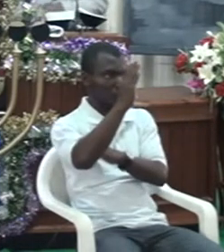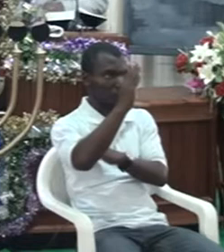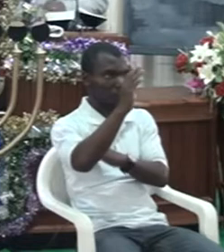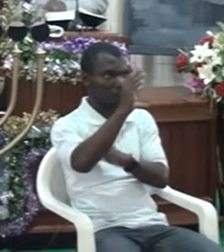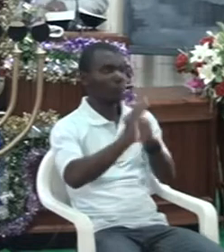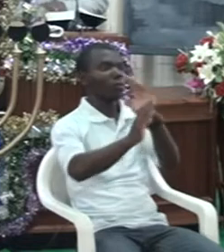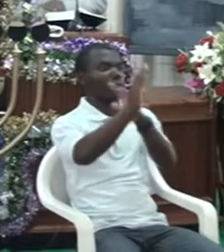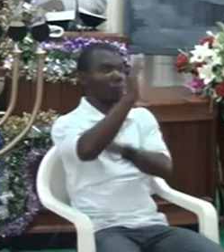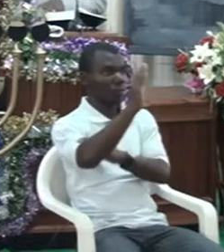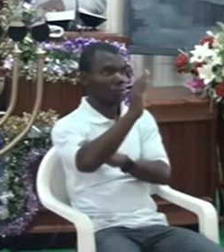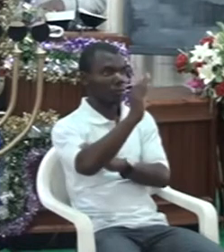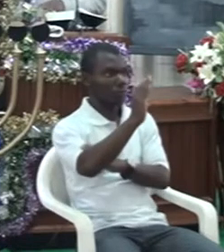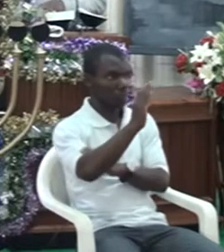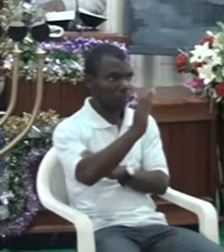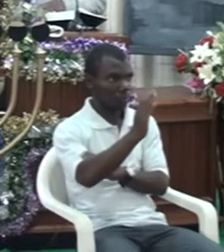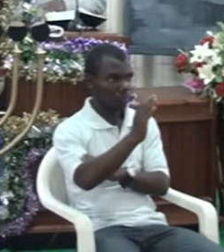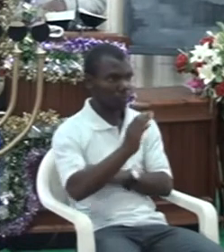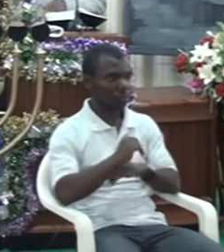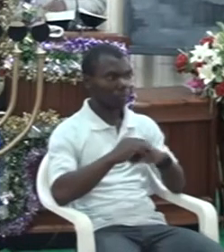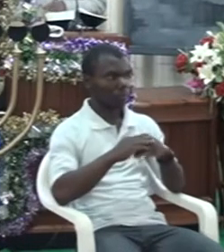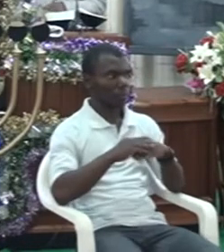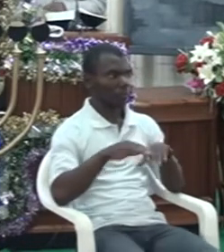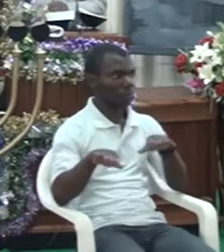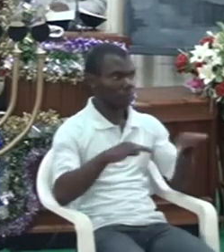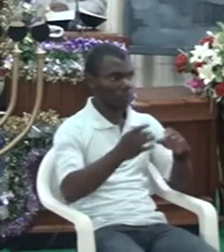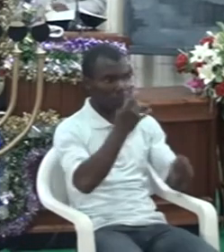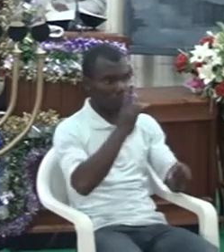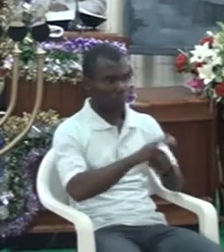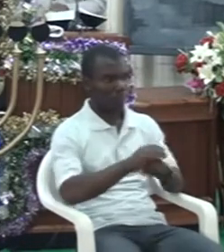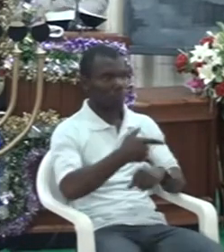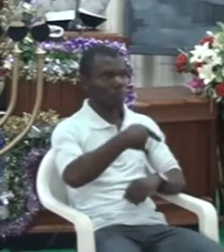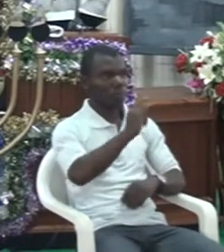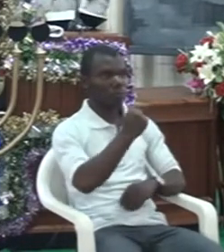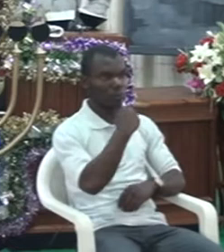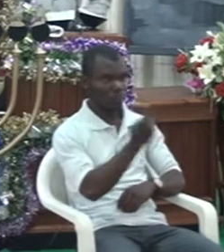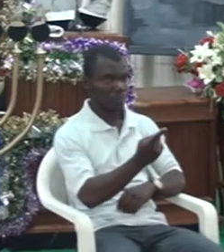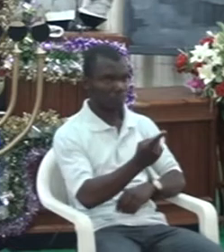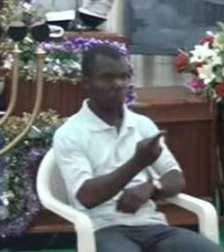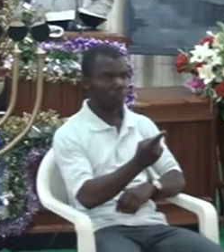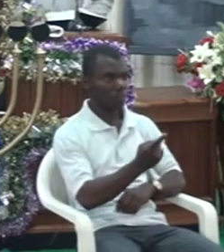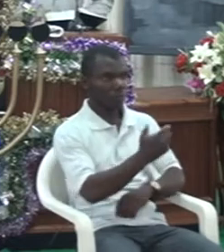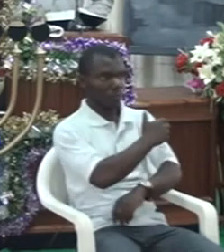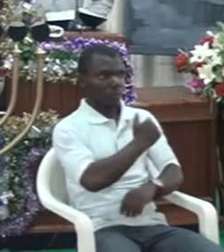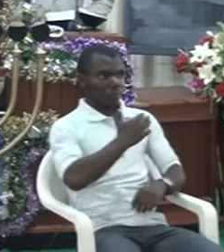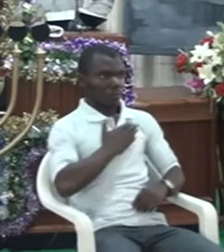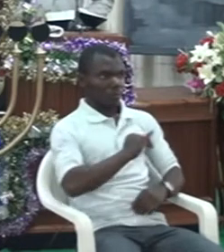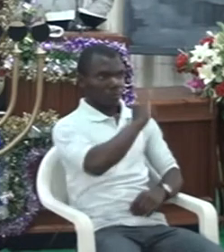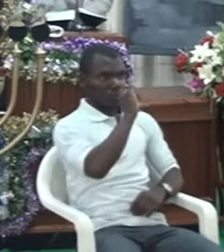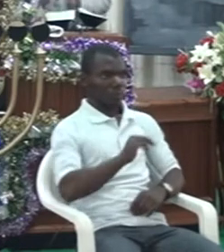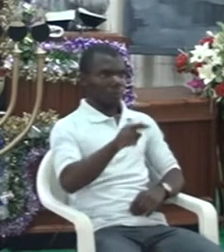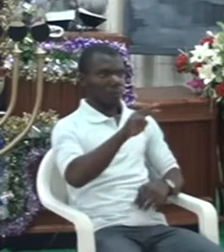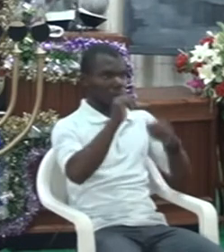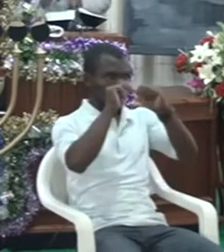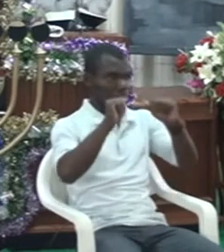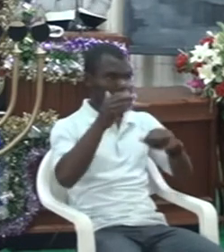ana exécuté promesse. Dieu exécute la promesse. Anasema na mimi nitawabariki. Il dit, moi